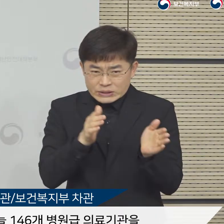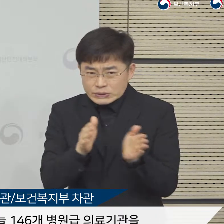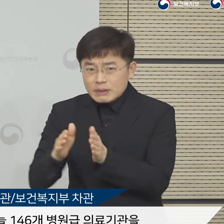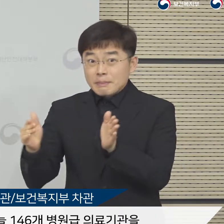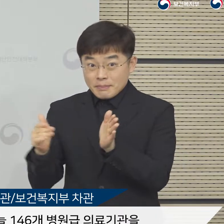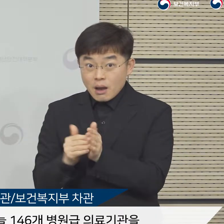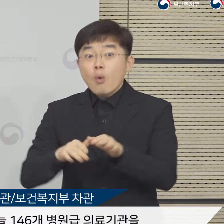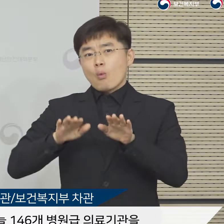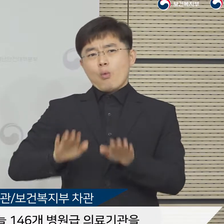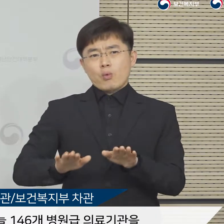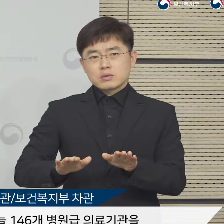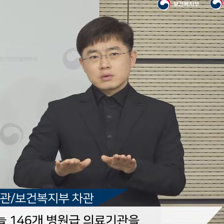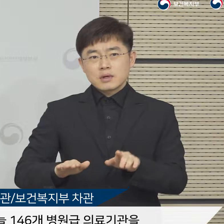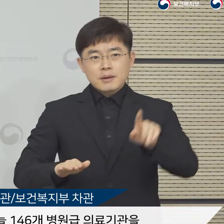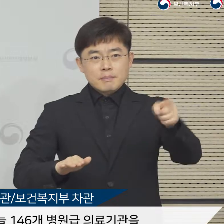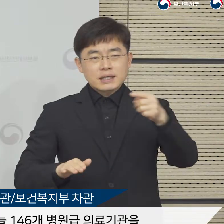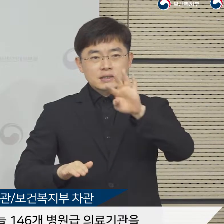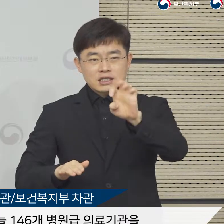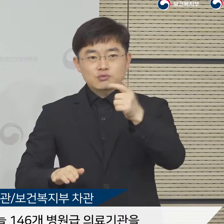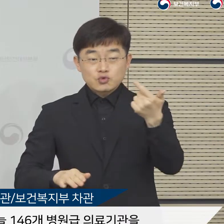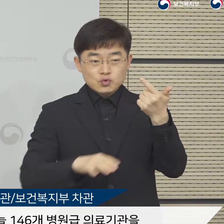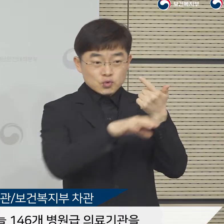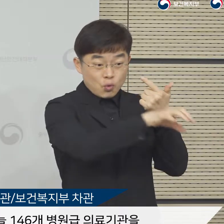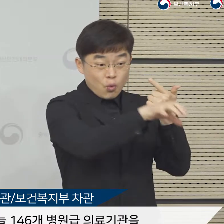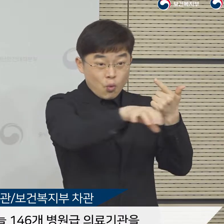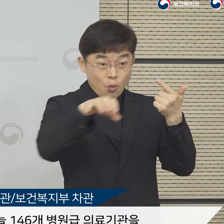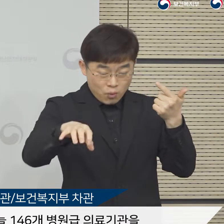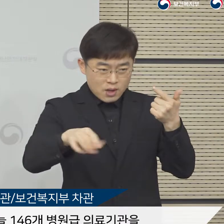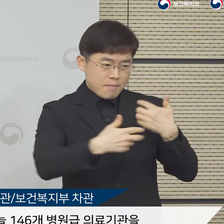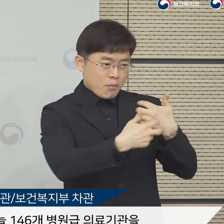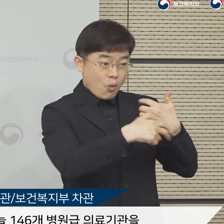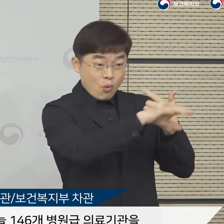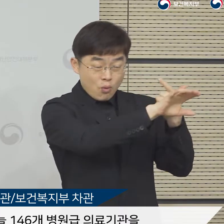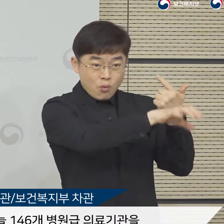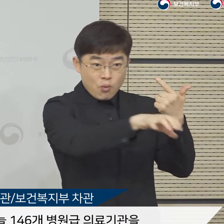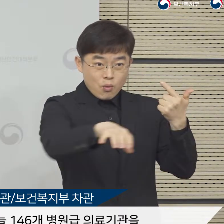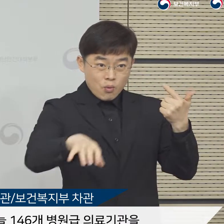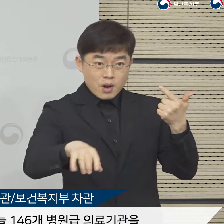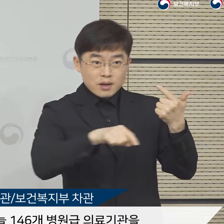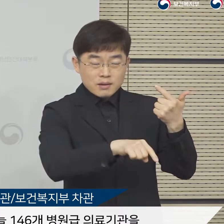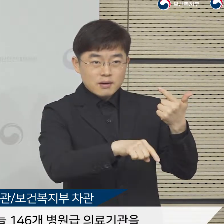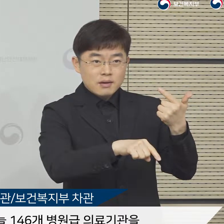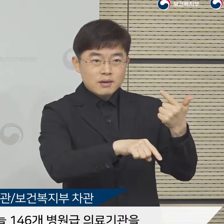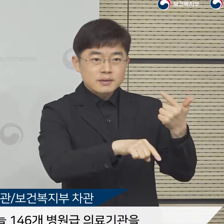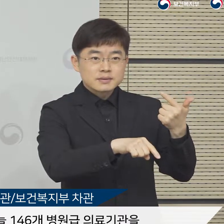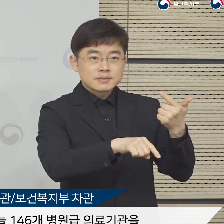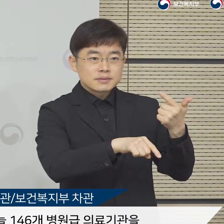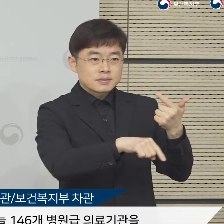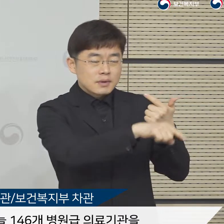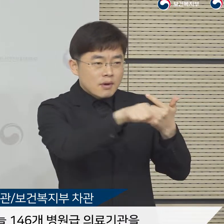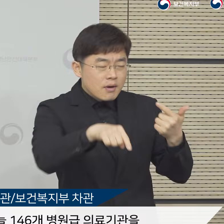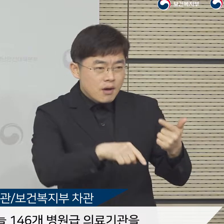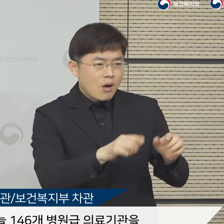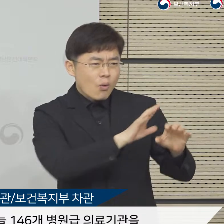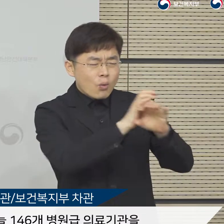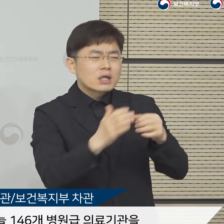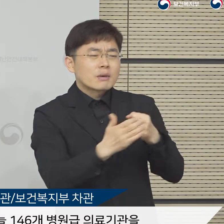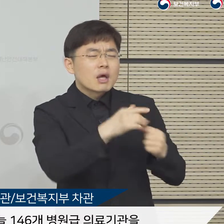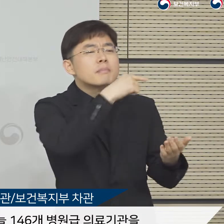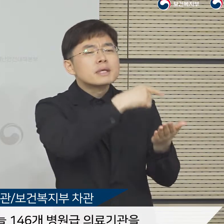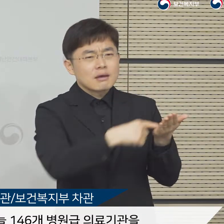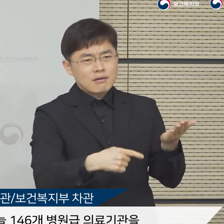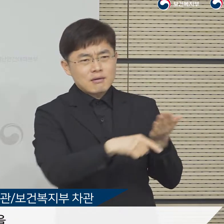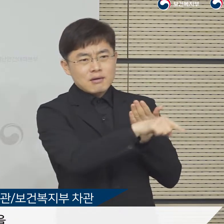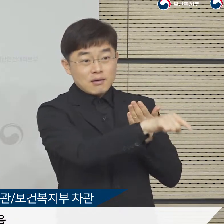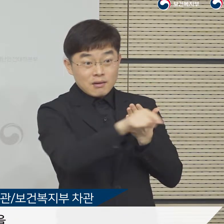거쳐 오늘 146개 병원급 의료기관을 대상으로 코로나19 대응 과정에서 발생한 손실